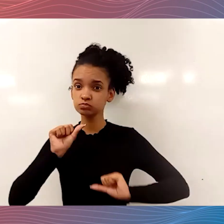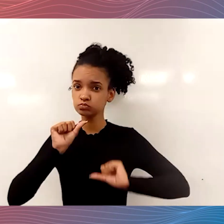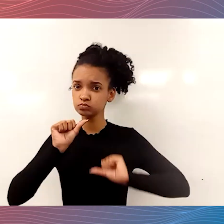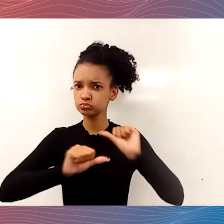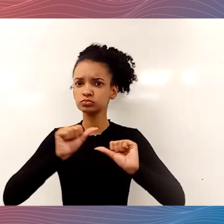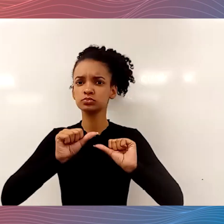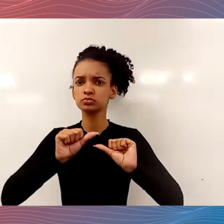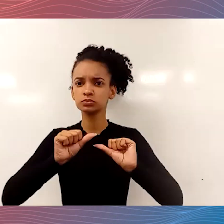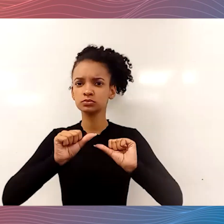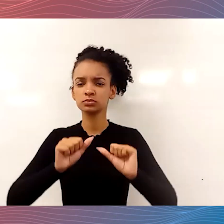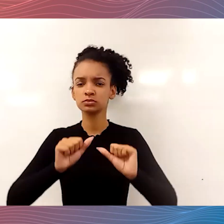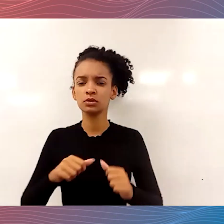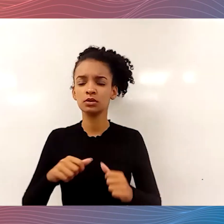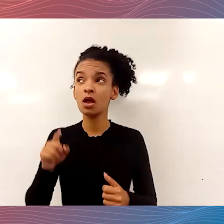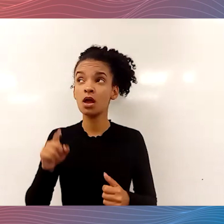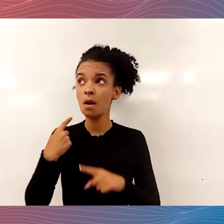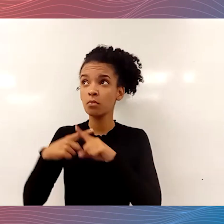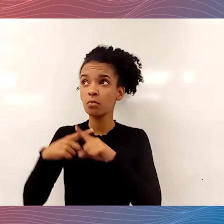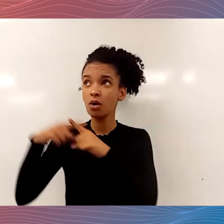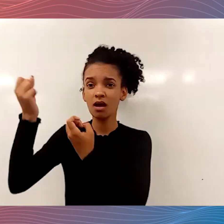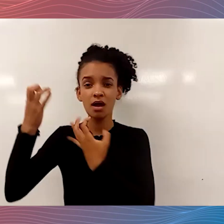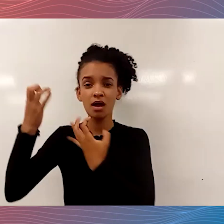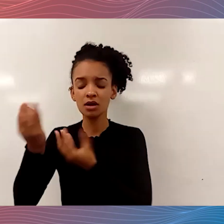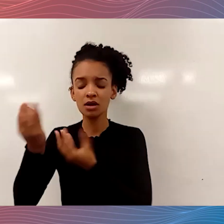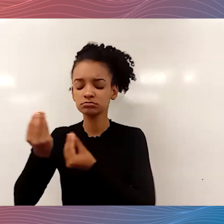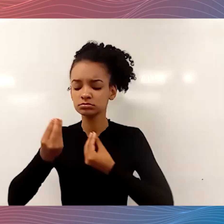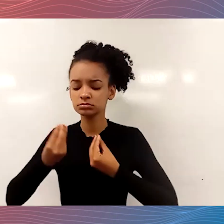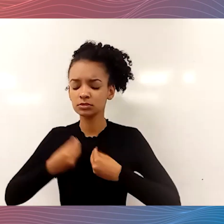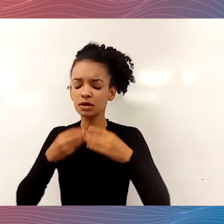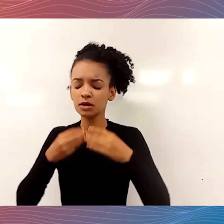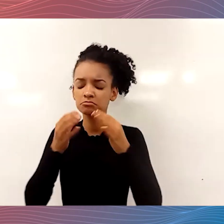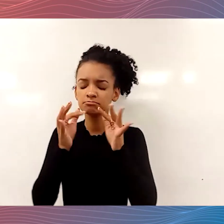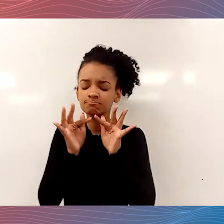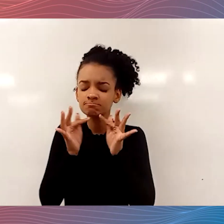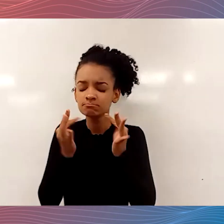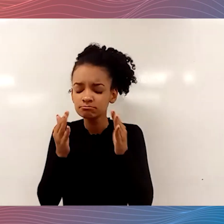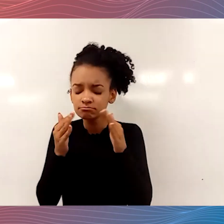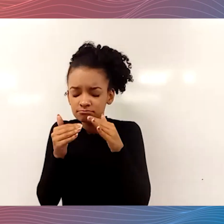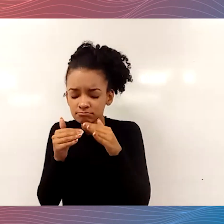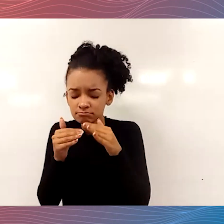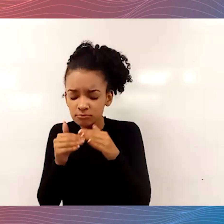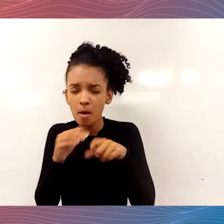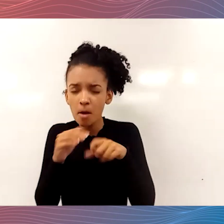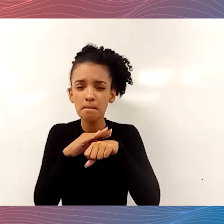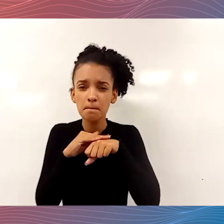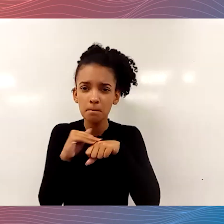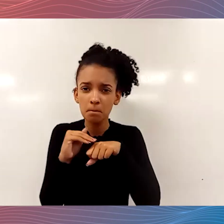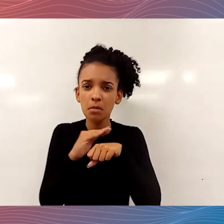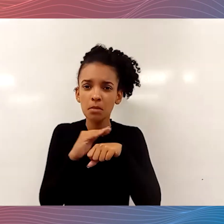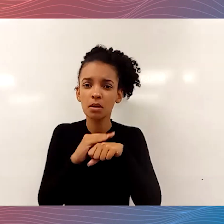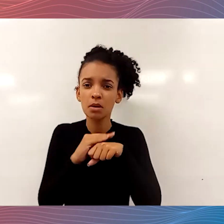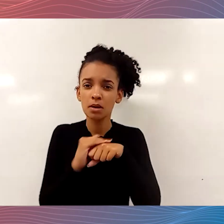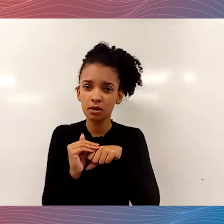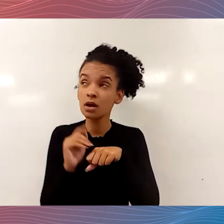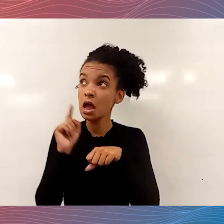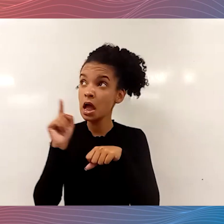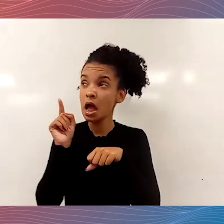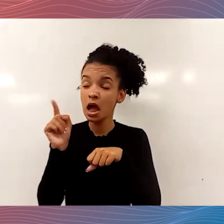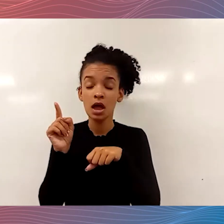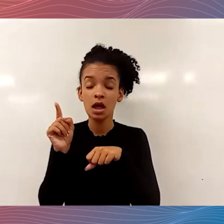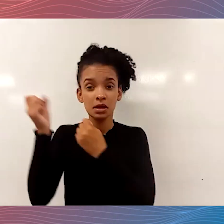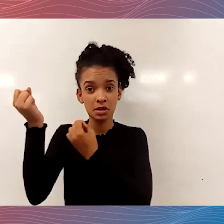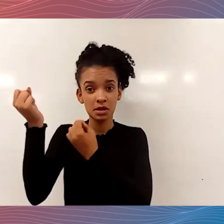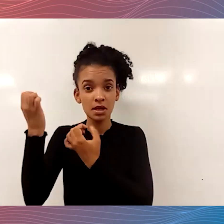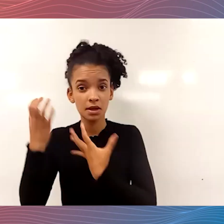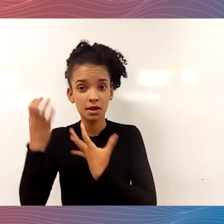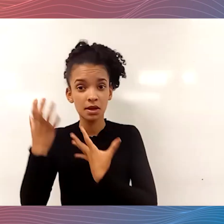nos supre de humildade, essa graça nos supre de mansidão, essa graça nos dá